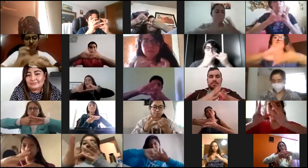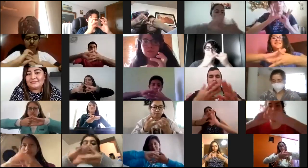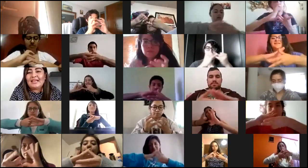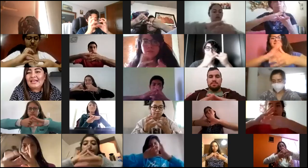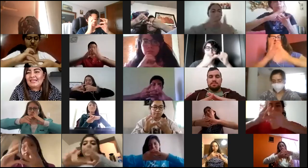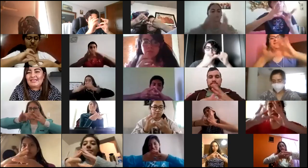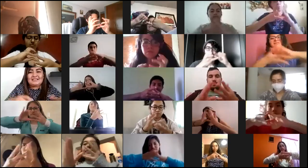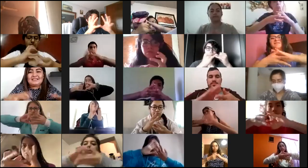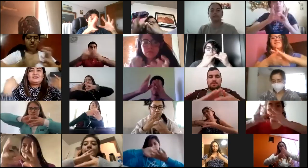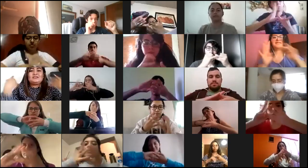Y ya, sacudimos los dedos.